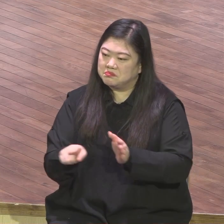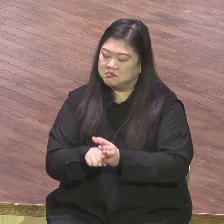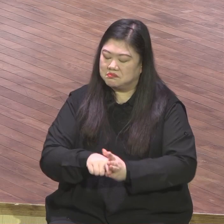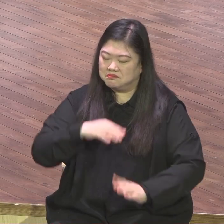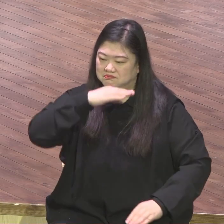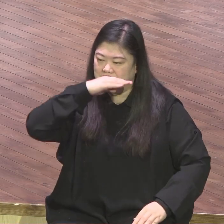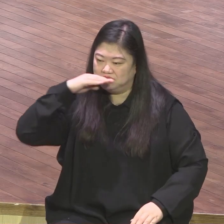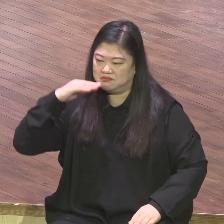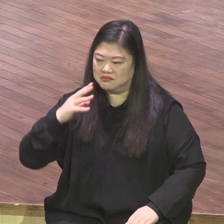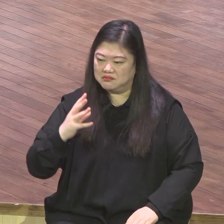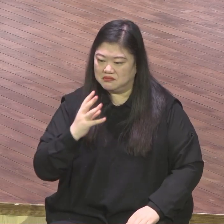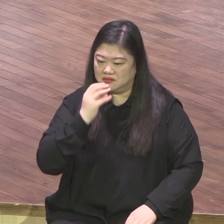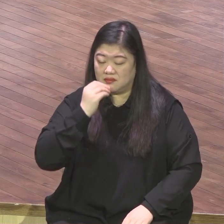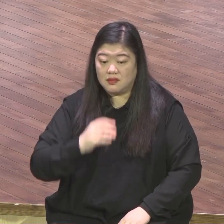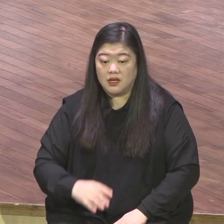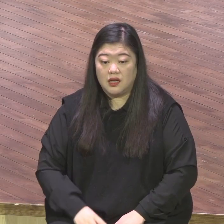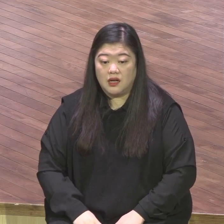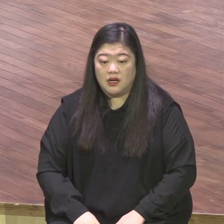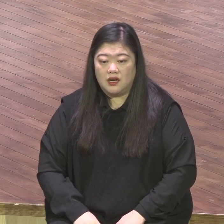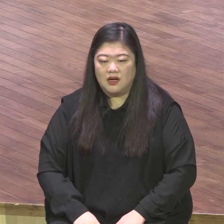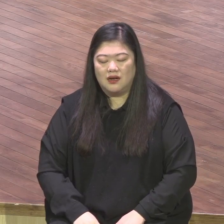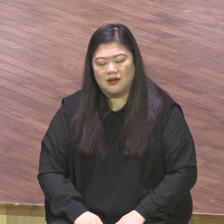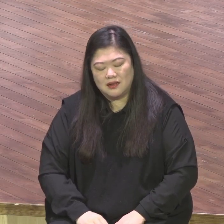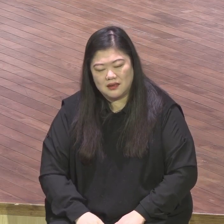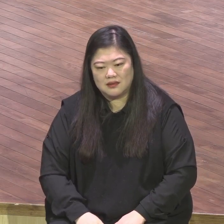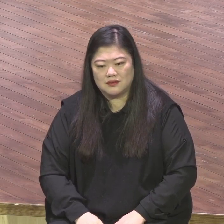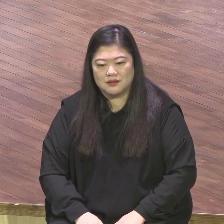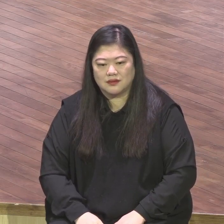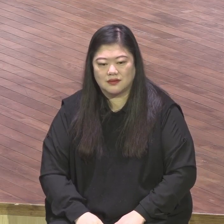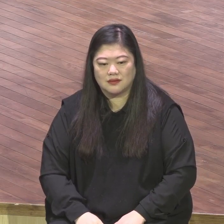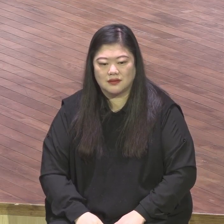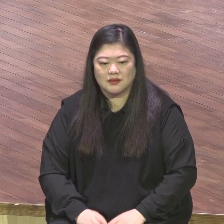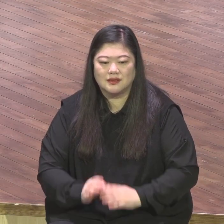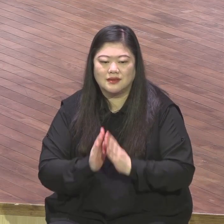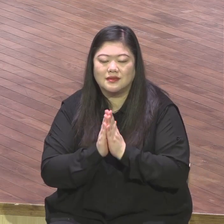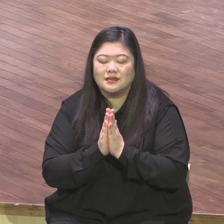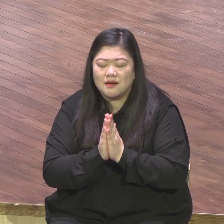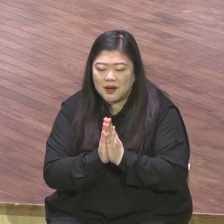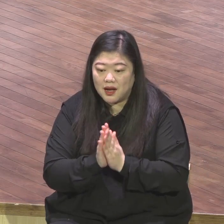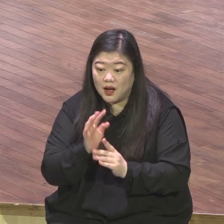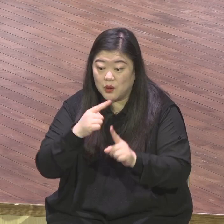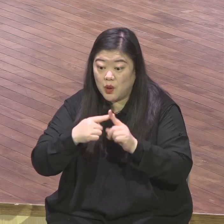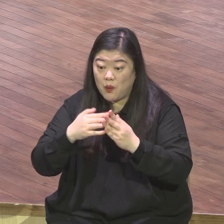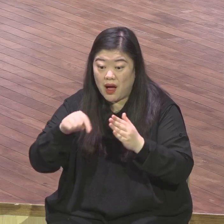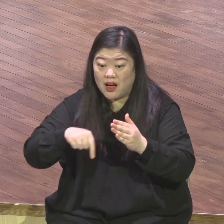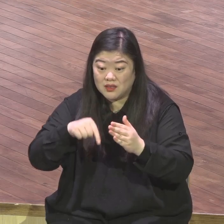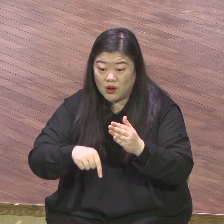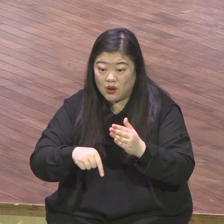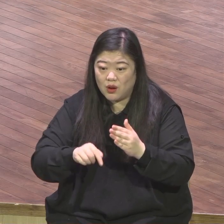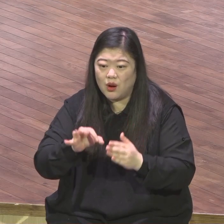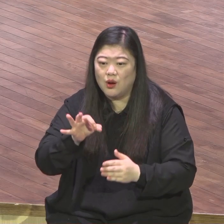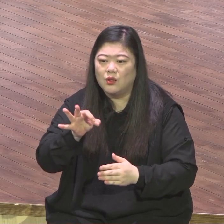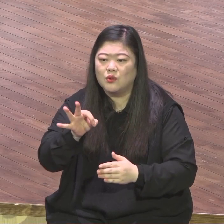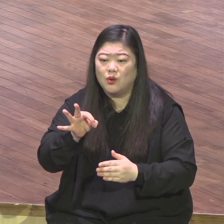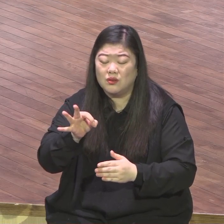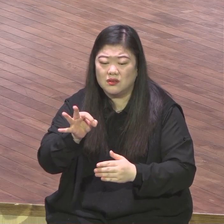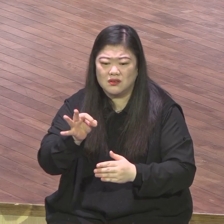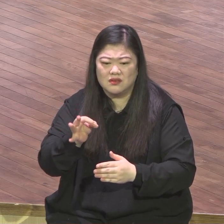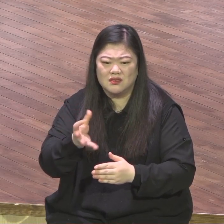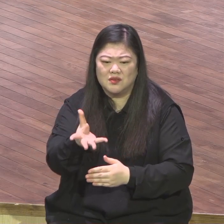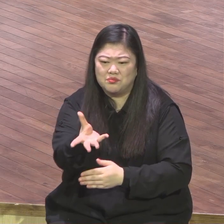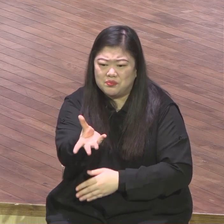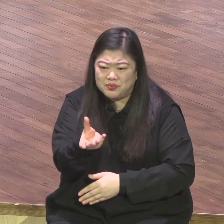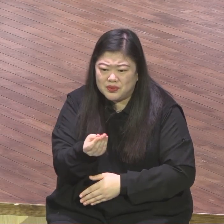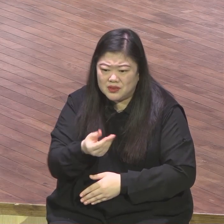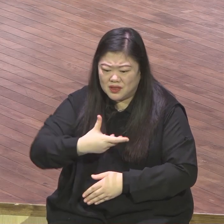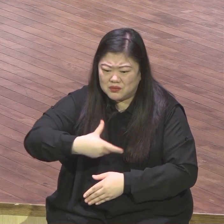여러분 교회에서요 돈을 빌려주고 받고 하지 마세요. 돈을 빌려주고 싶거든 아이가 안 받아도 돼.